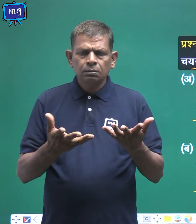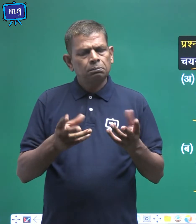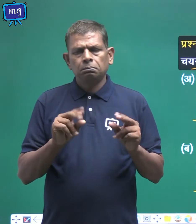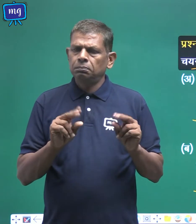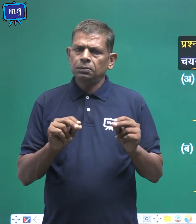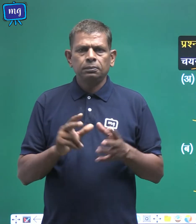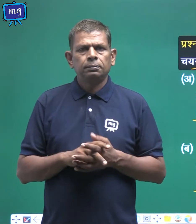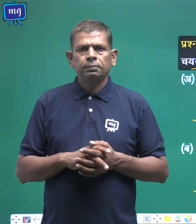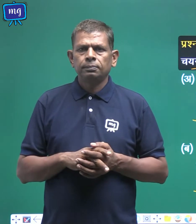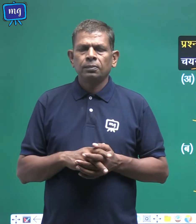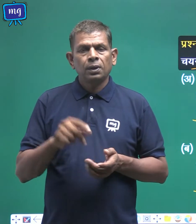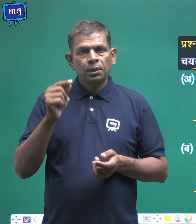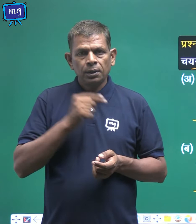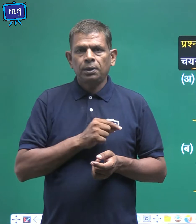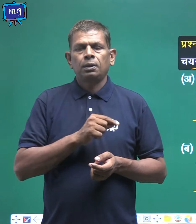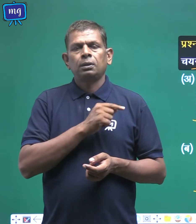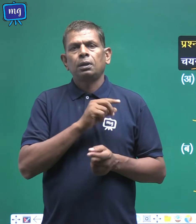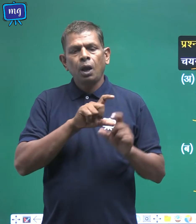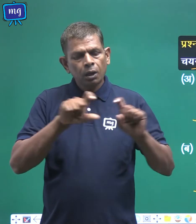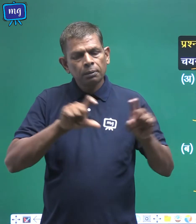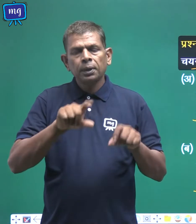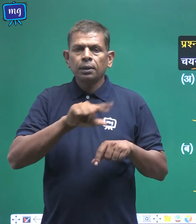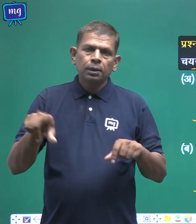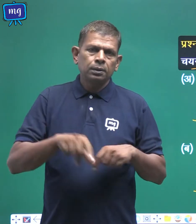नहीं बच्चों, यह कथन भी गलत है।